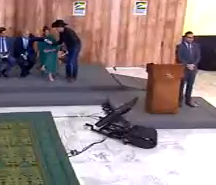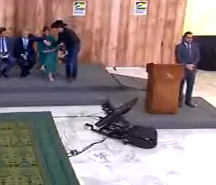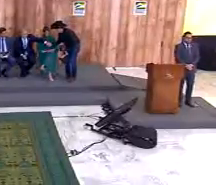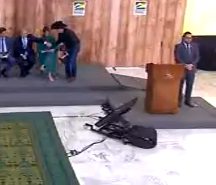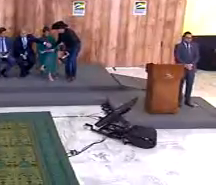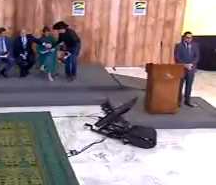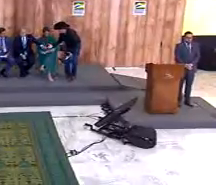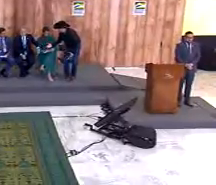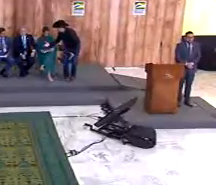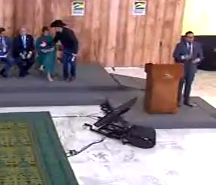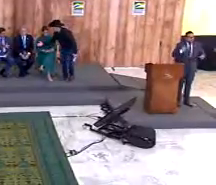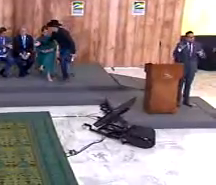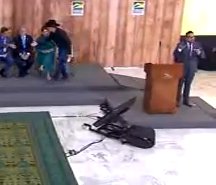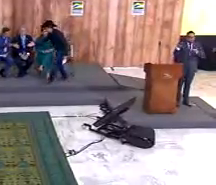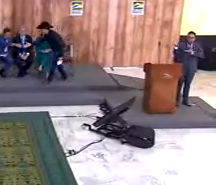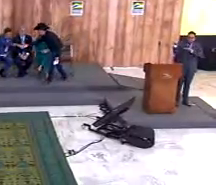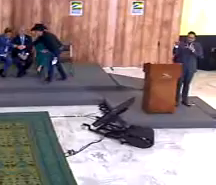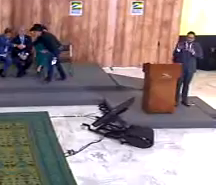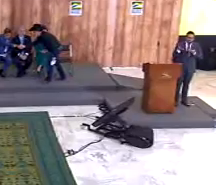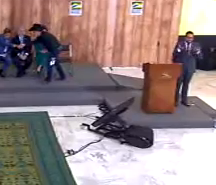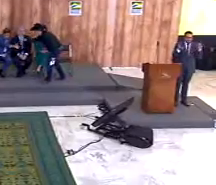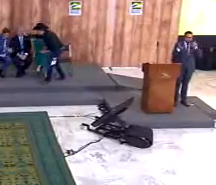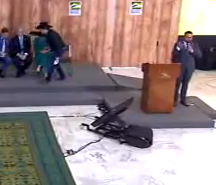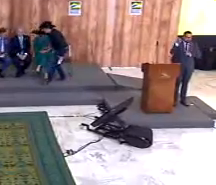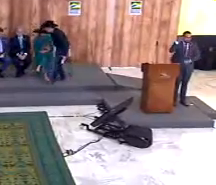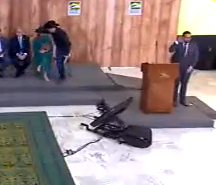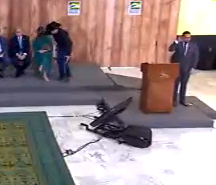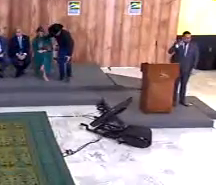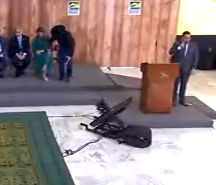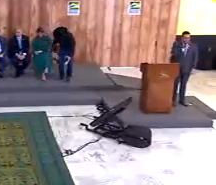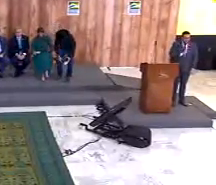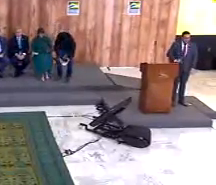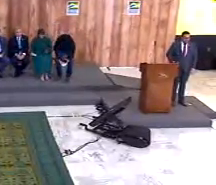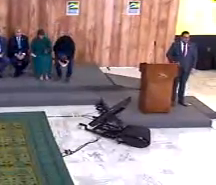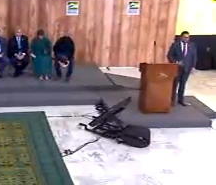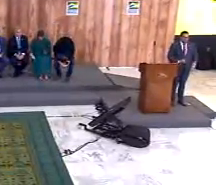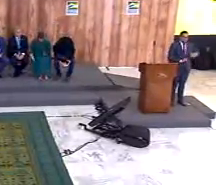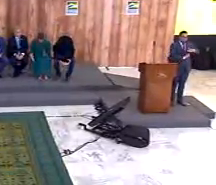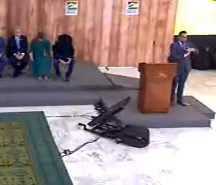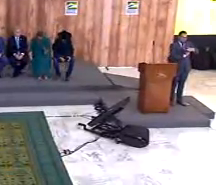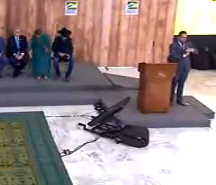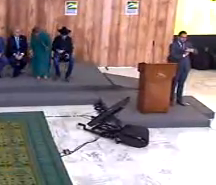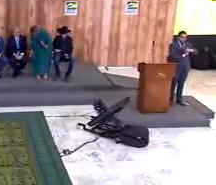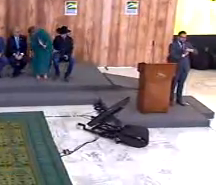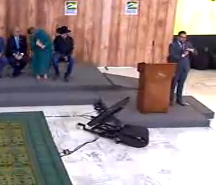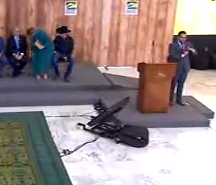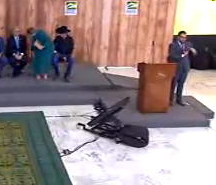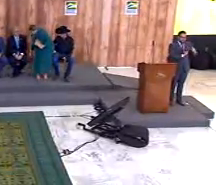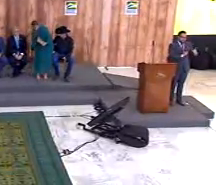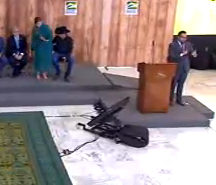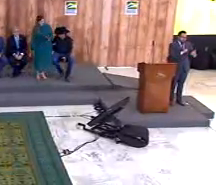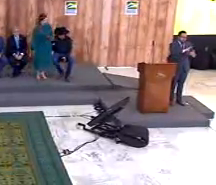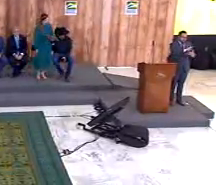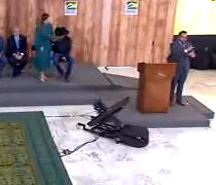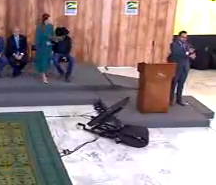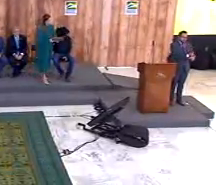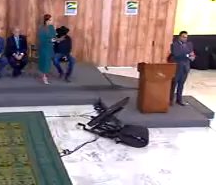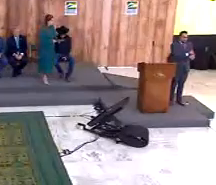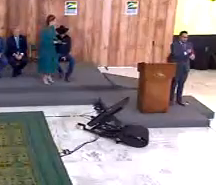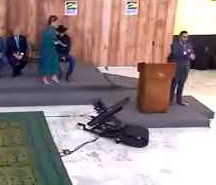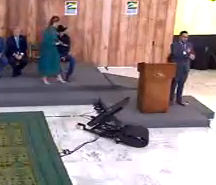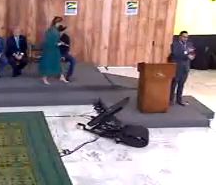e convidamos a fazer o uso da palavra a Presidente do Instituto do patrimônio histórico e artístico